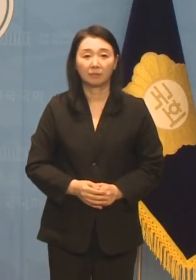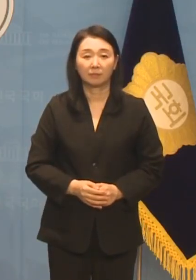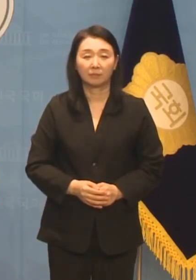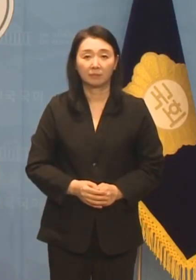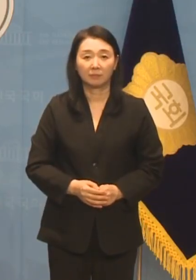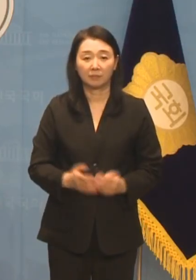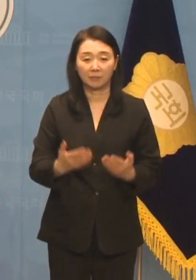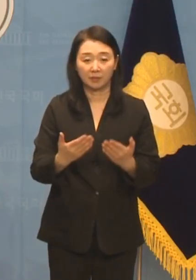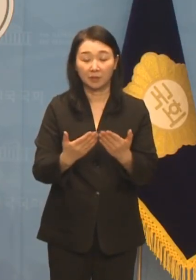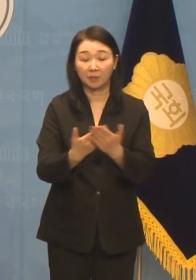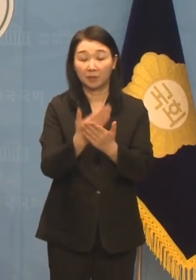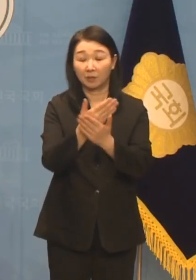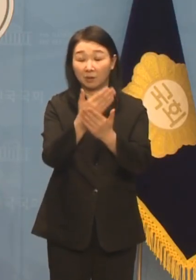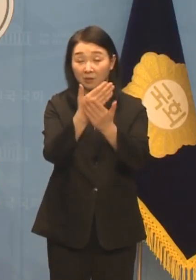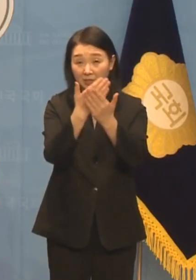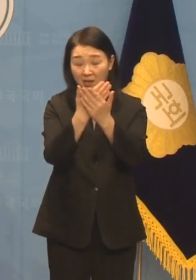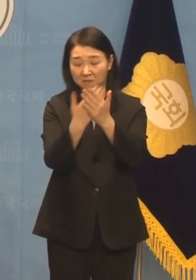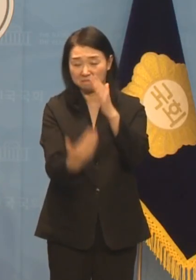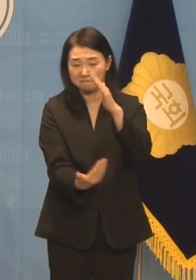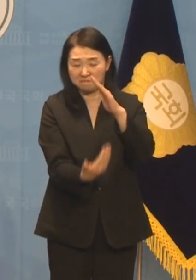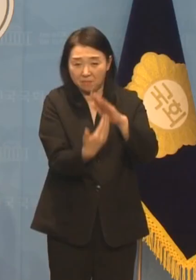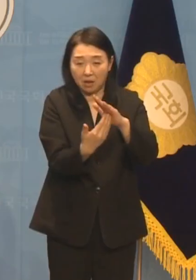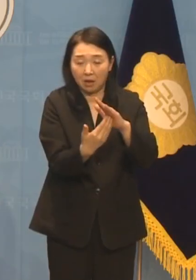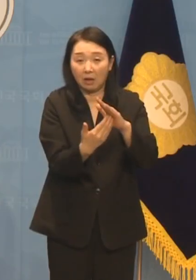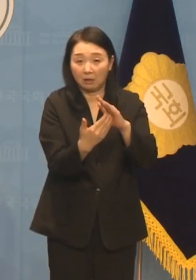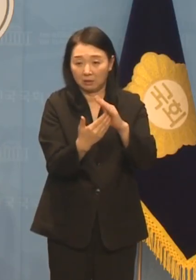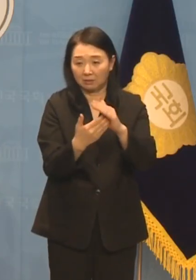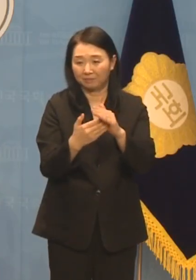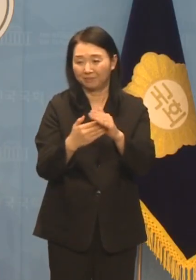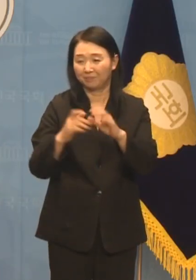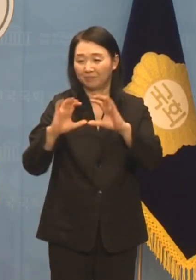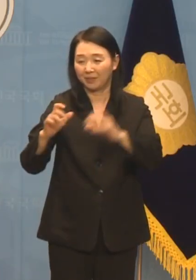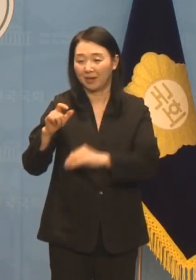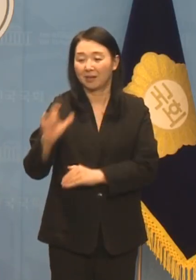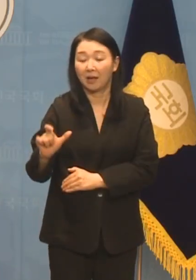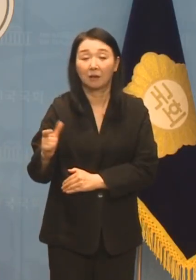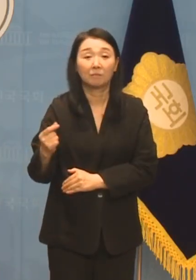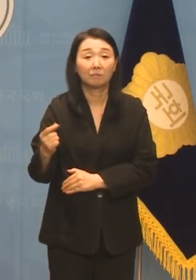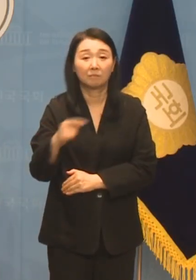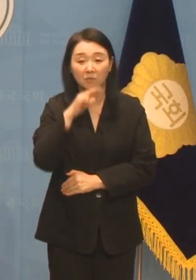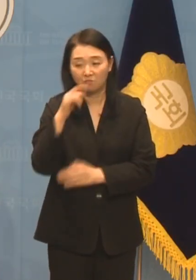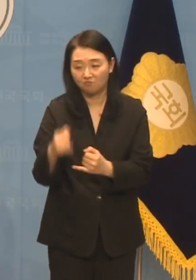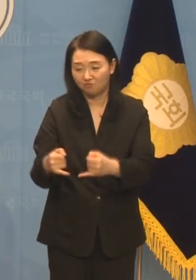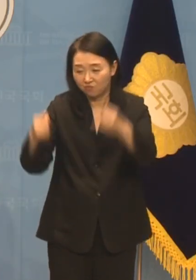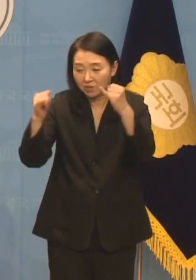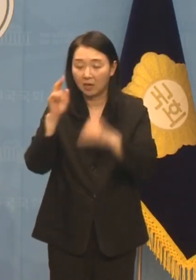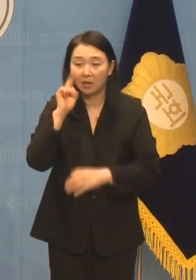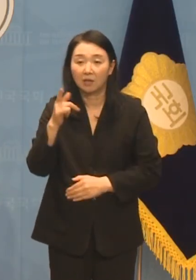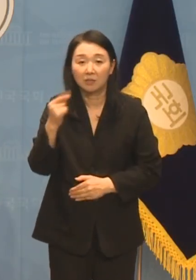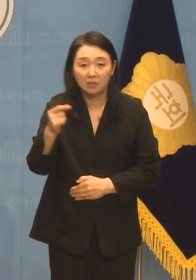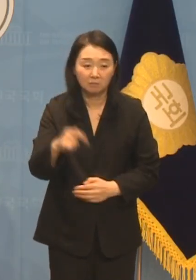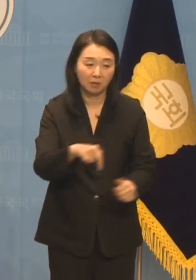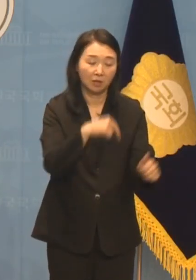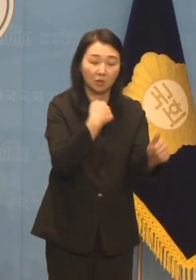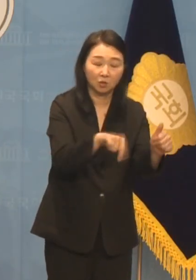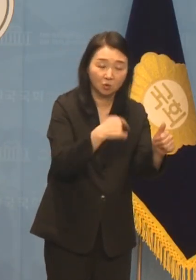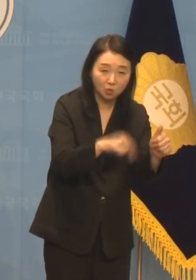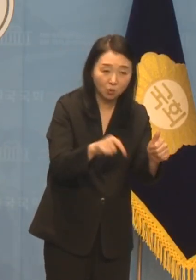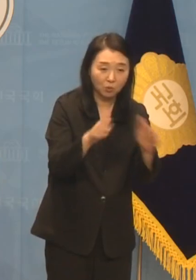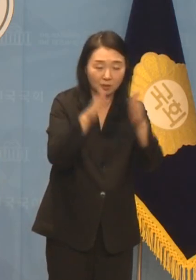성장 정점을 지나친 강대국은 과다한 부채, 교육과 기반시설 수준의